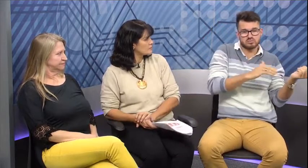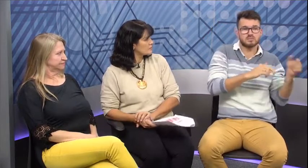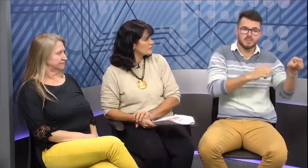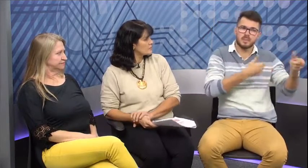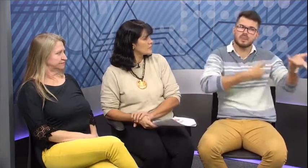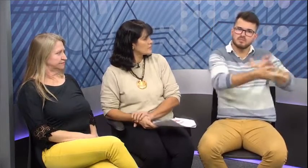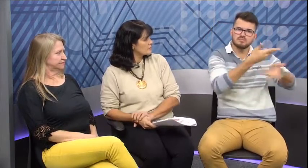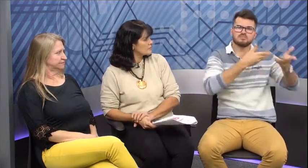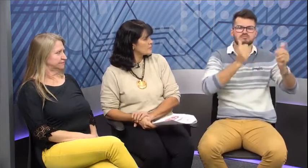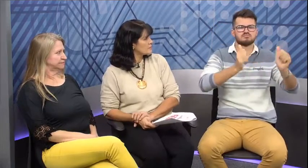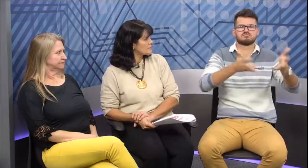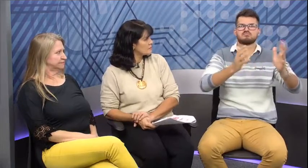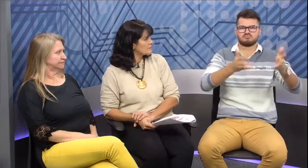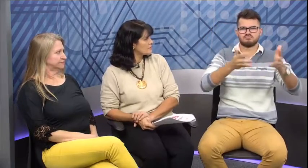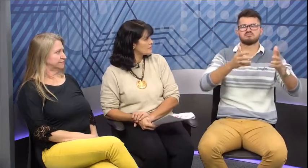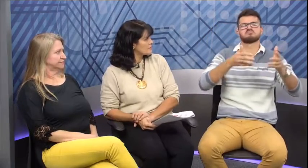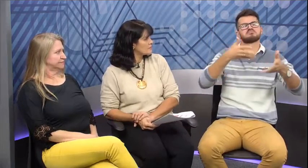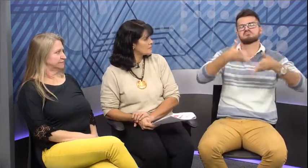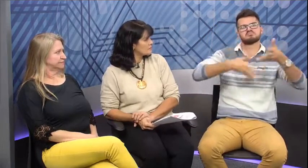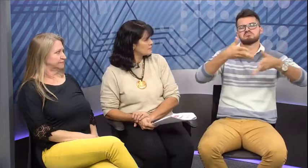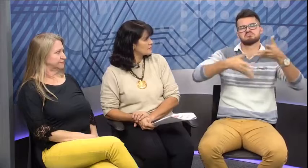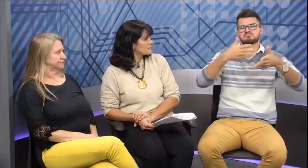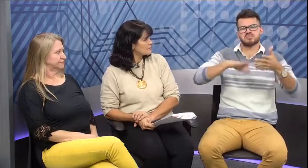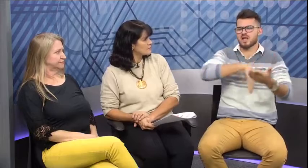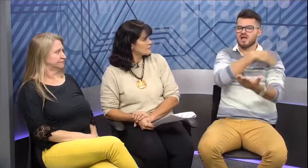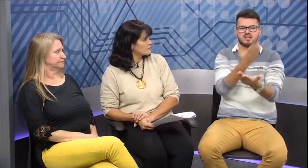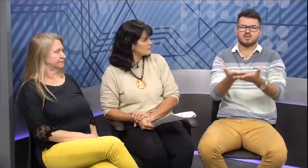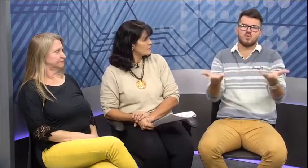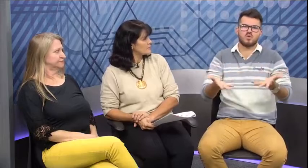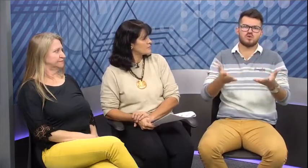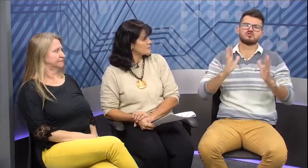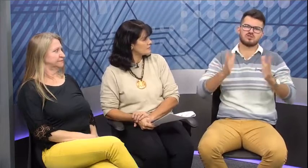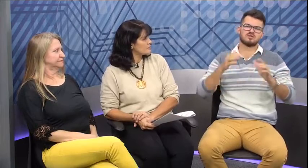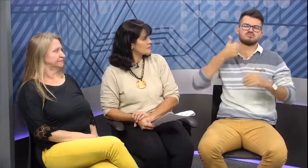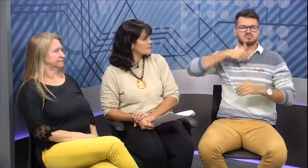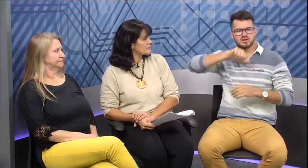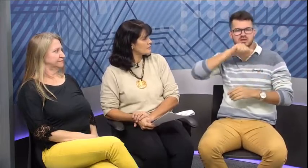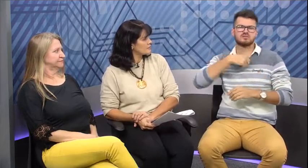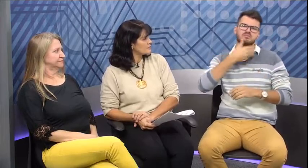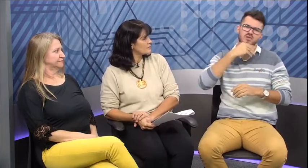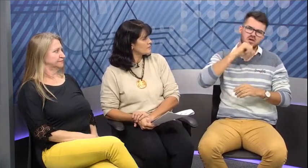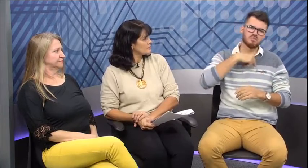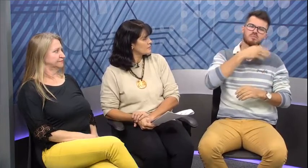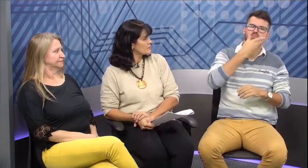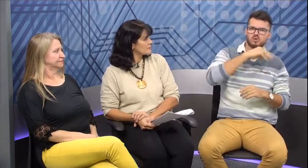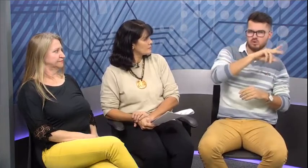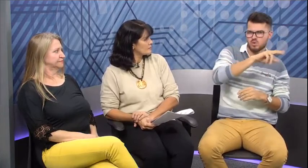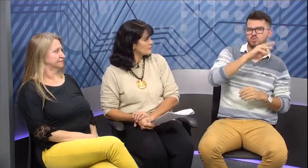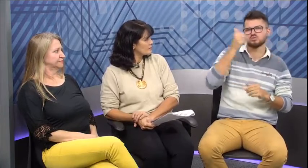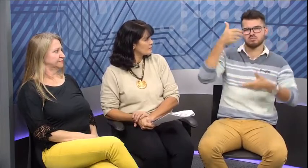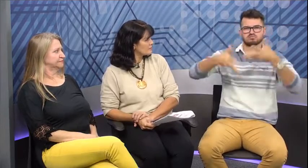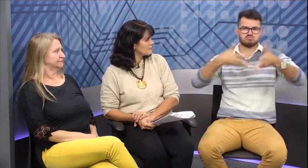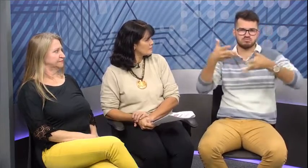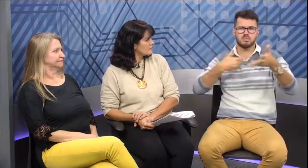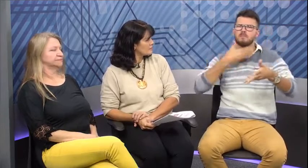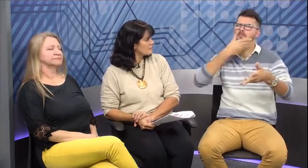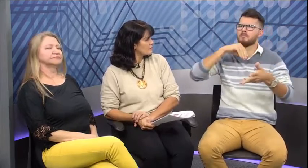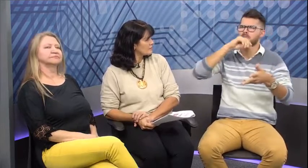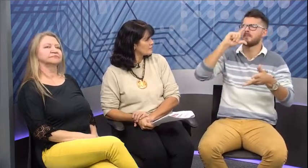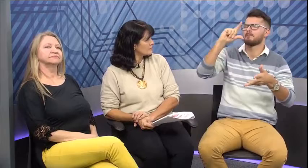mais novo do que eu, mas é fluente em Libras também. Então até hoje, né, meus pais e o meu irmão, eles sabem